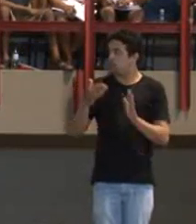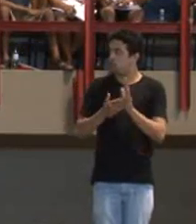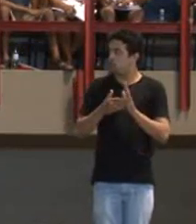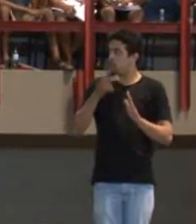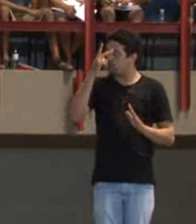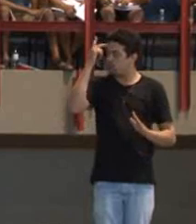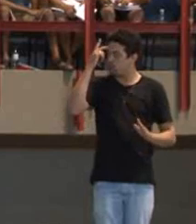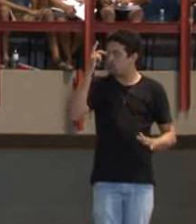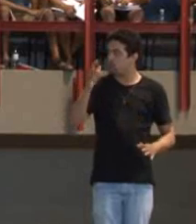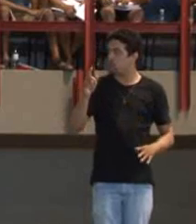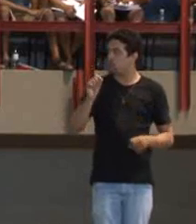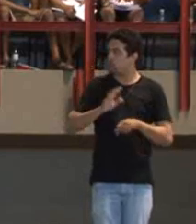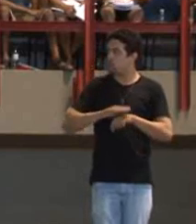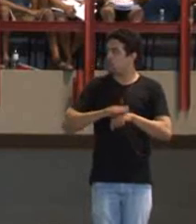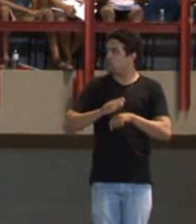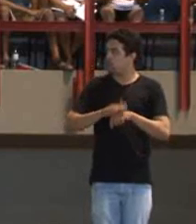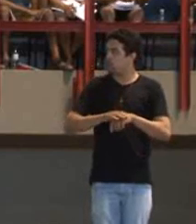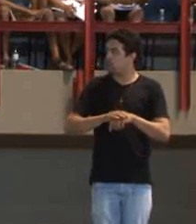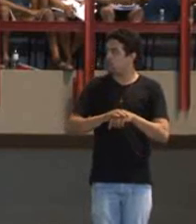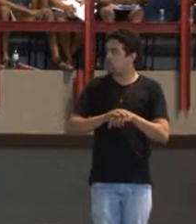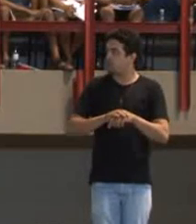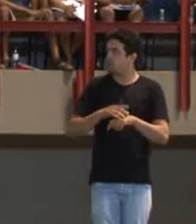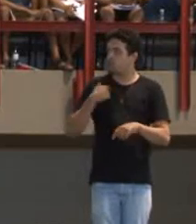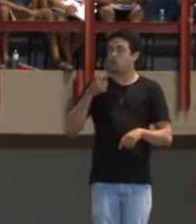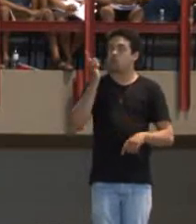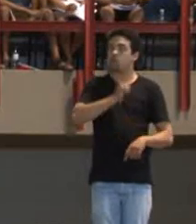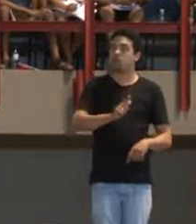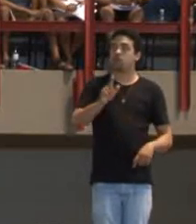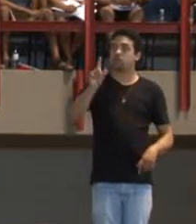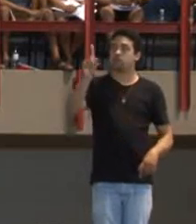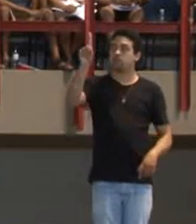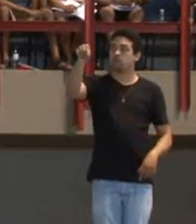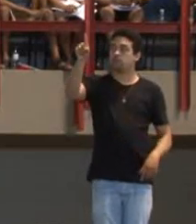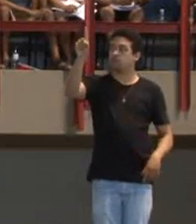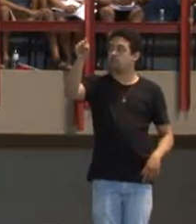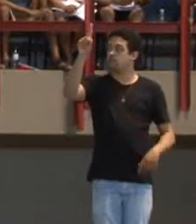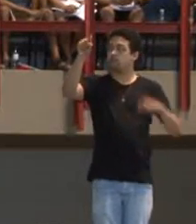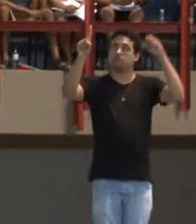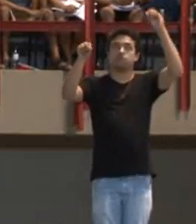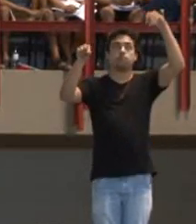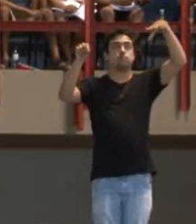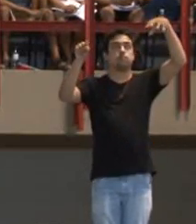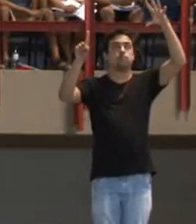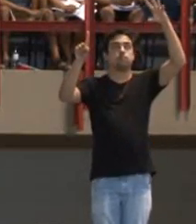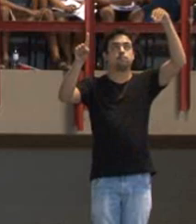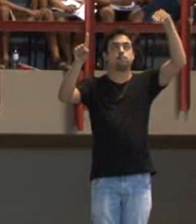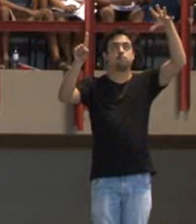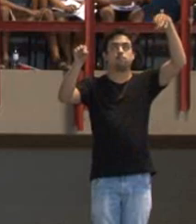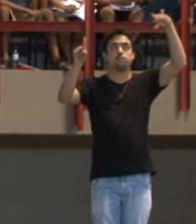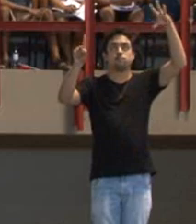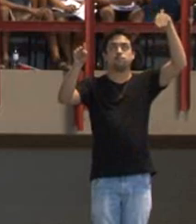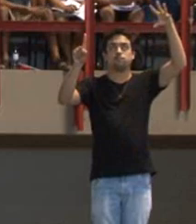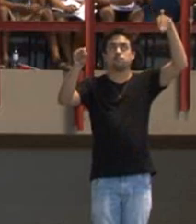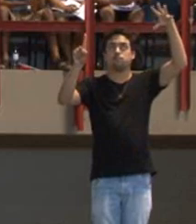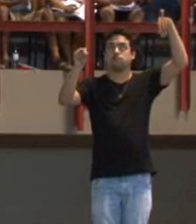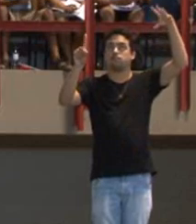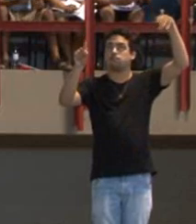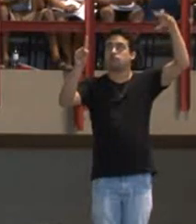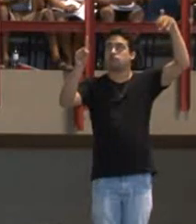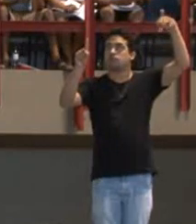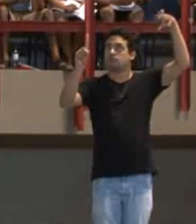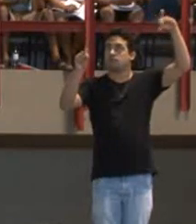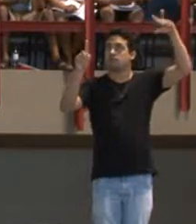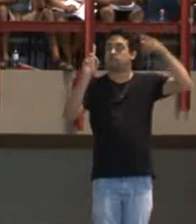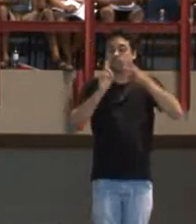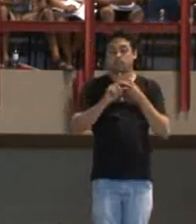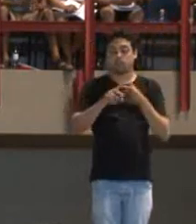criança faz uma coisa. Quando começa a alcançar na tomada, aí faz assim, liga e desliga, liga e desliga, liga e desliga. Ou então é no botão da